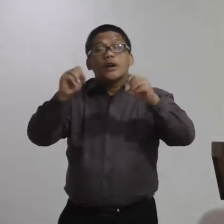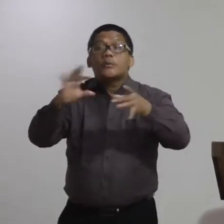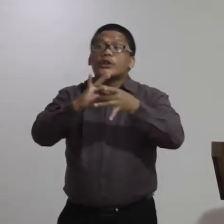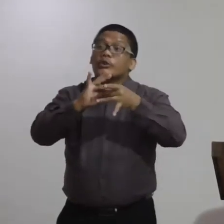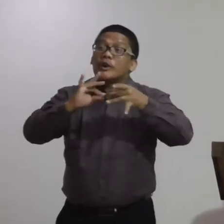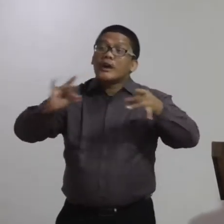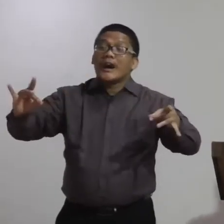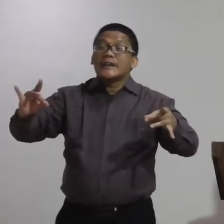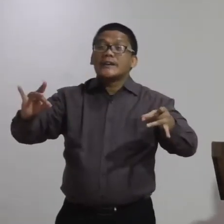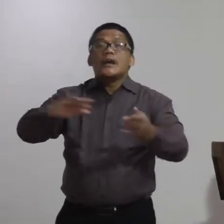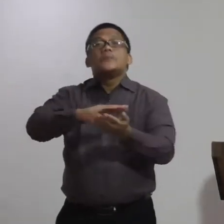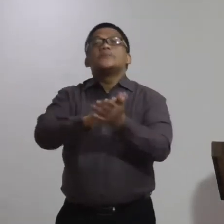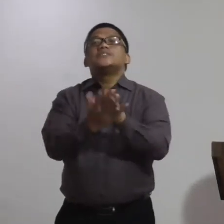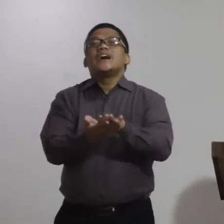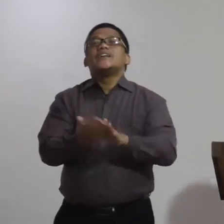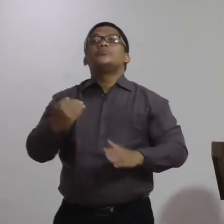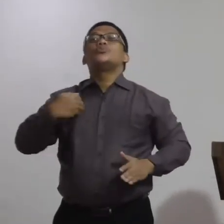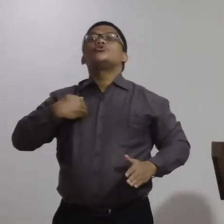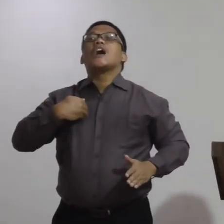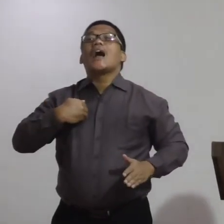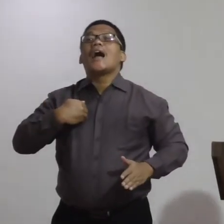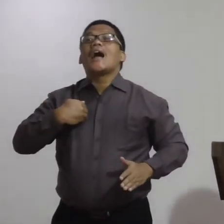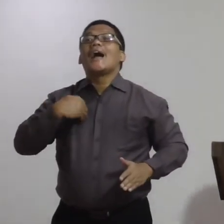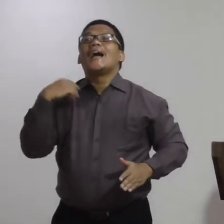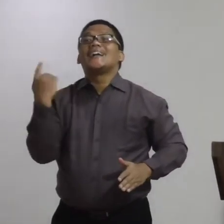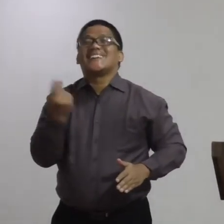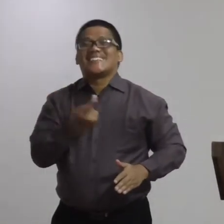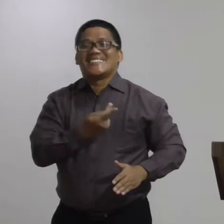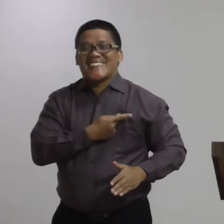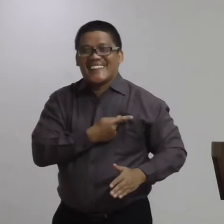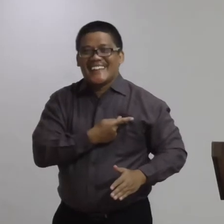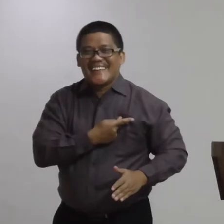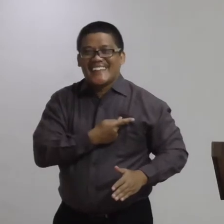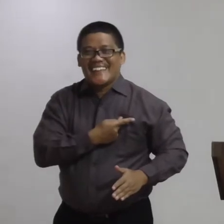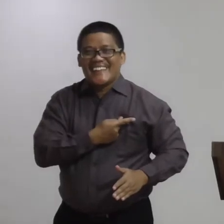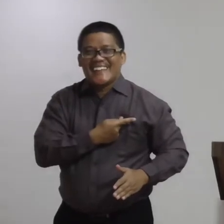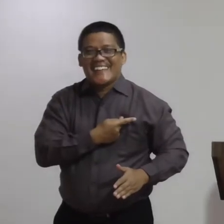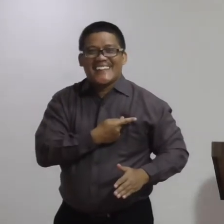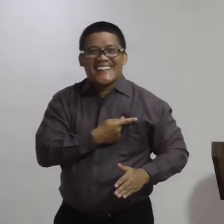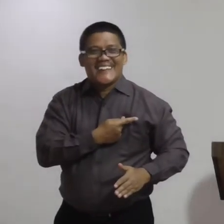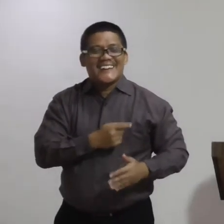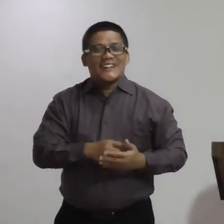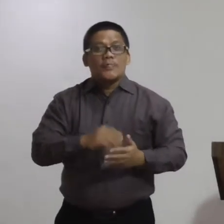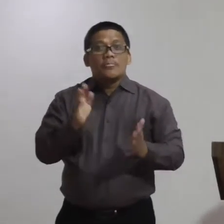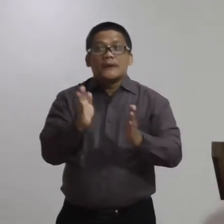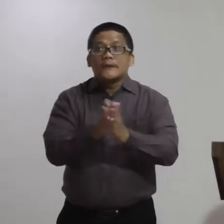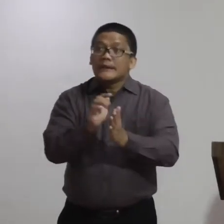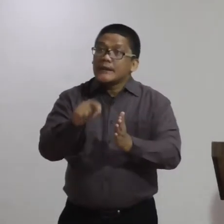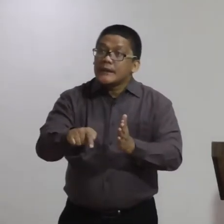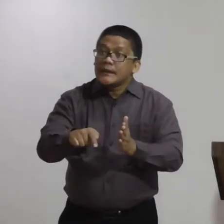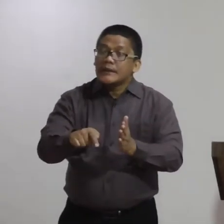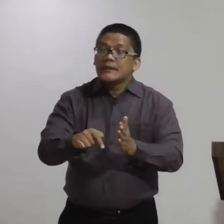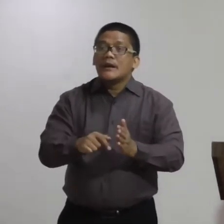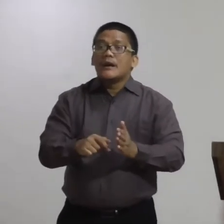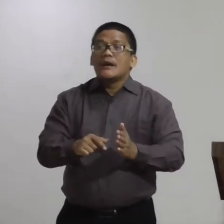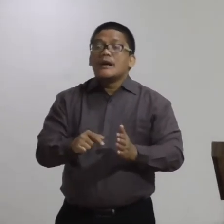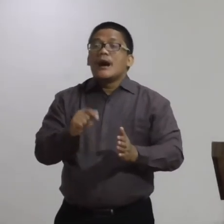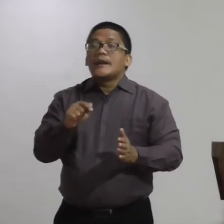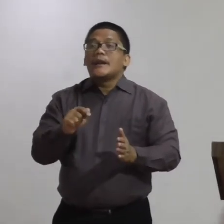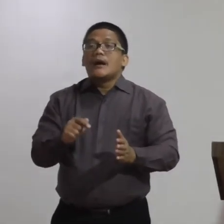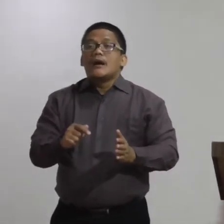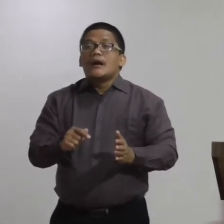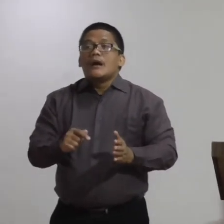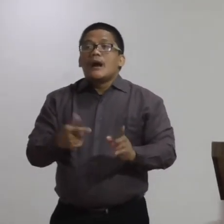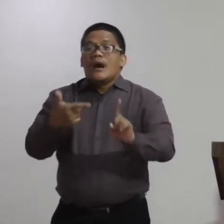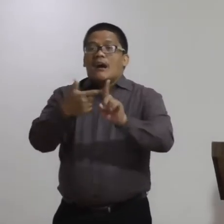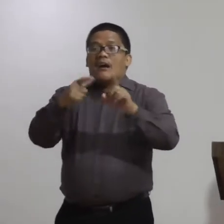itu menjadi milik kita. Ya, menjadi milik kita. Dan ini adalah merupakan hak